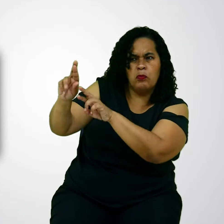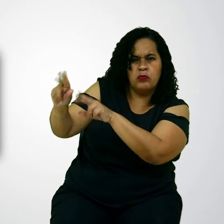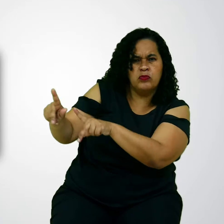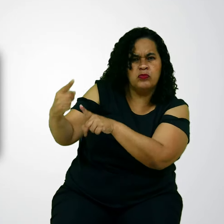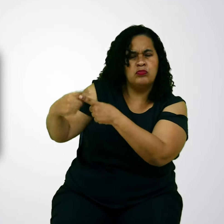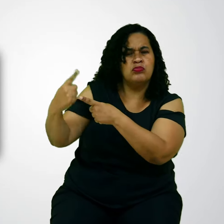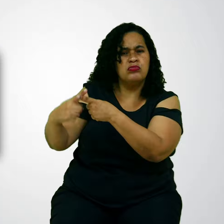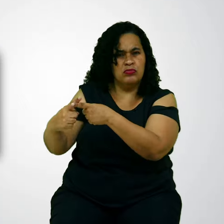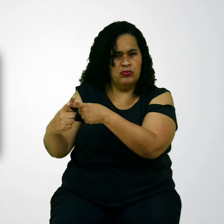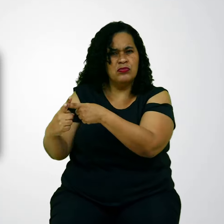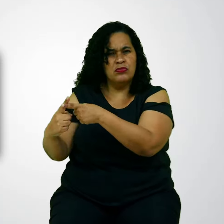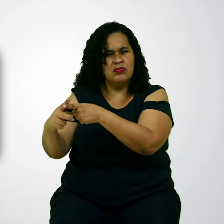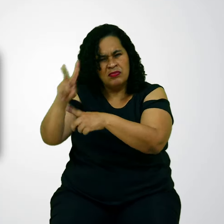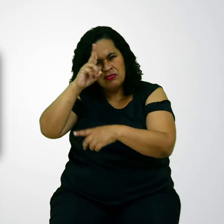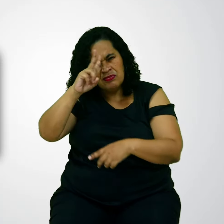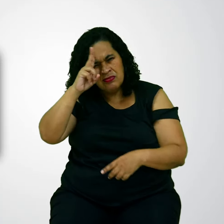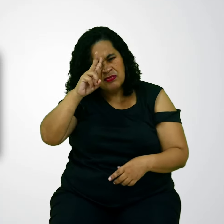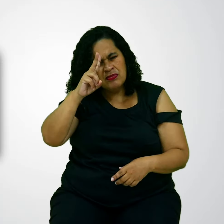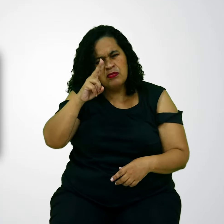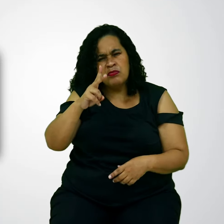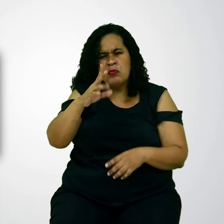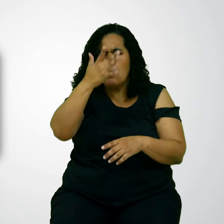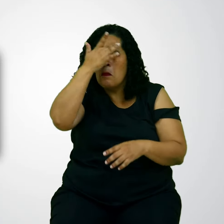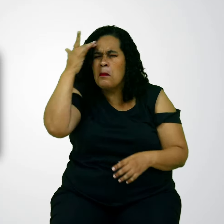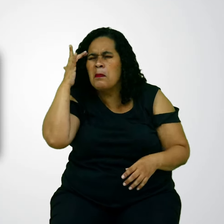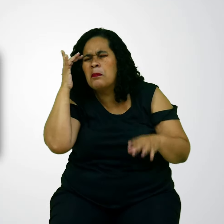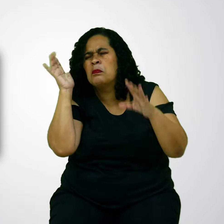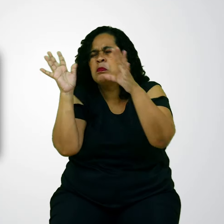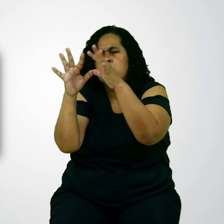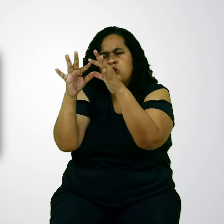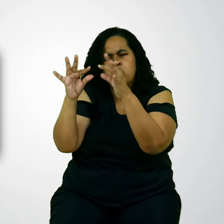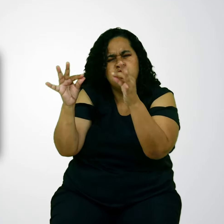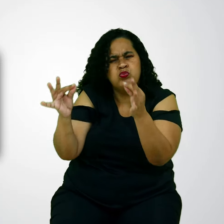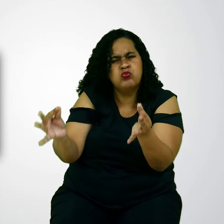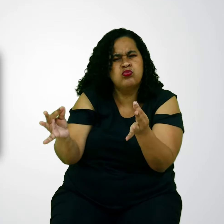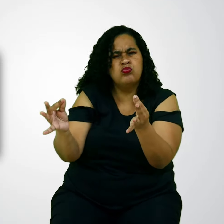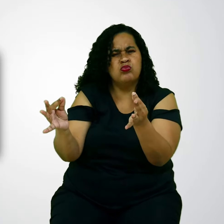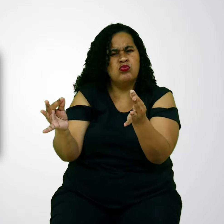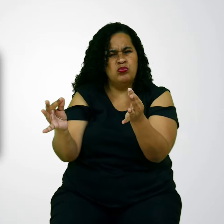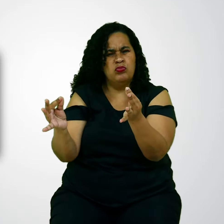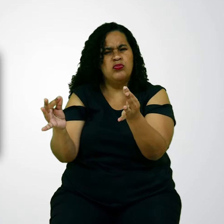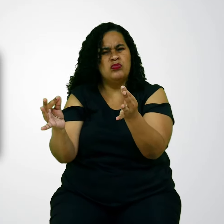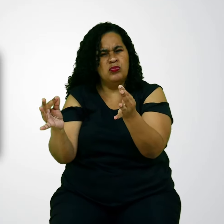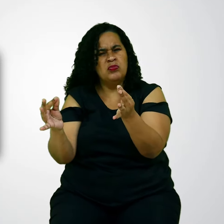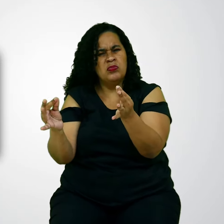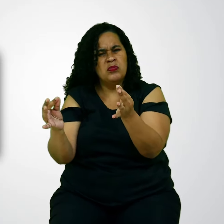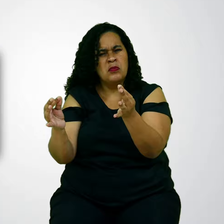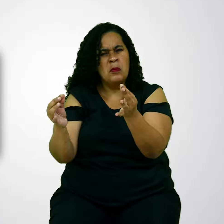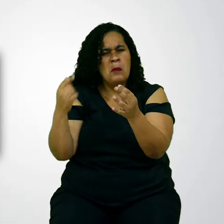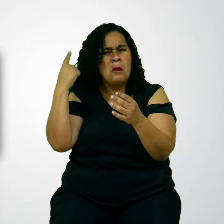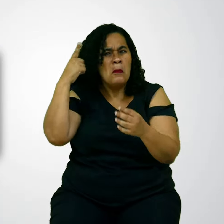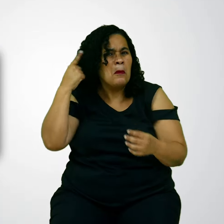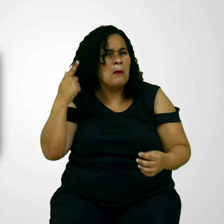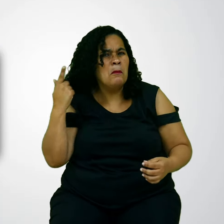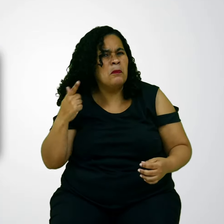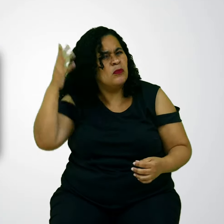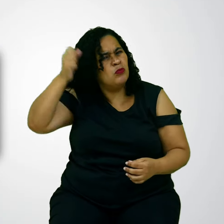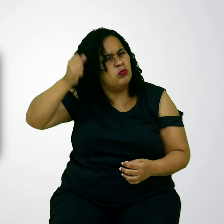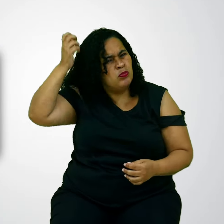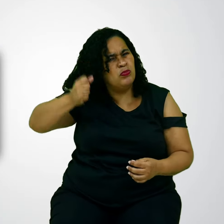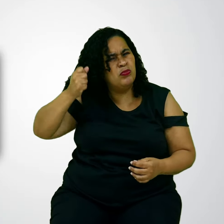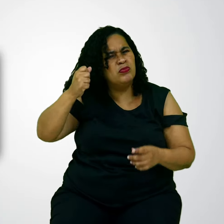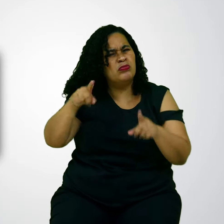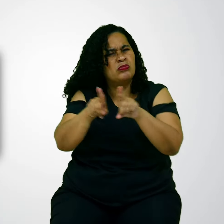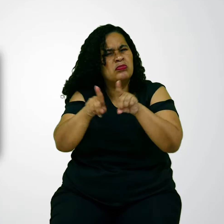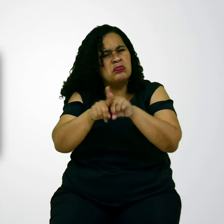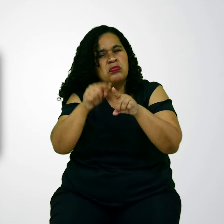irmãozinhos, né? Eram irmãozinhos, eram irmãs com coque, eram irmãs com cabelo branco, eram irmãos com rugas, eram